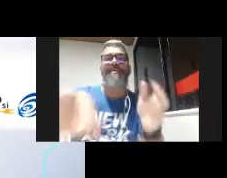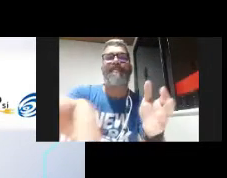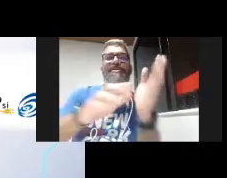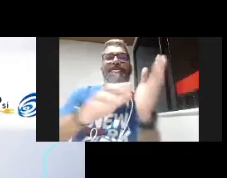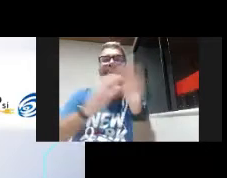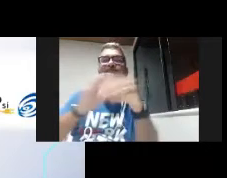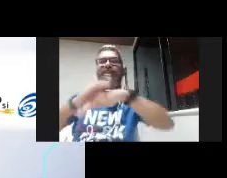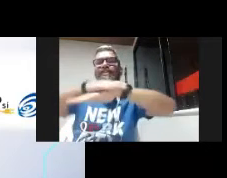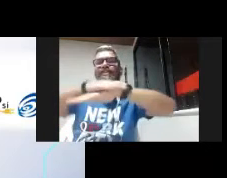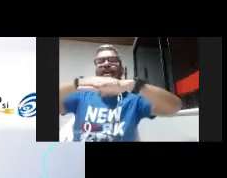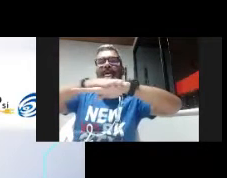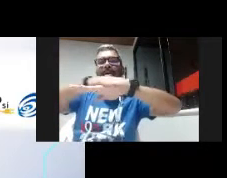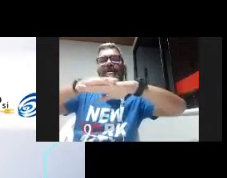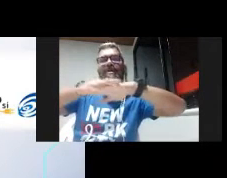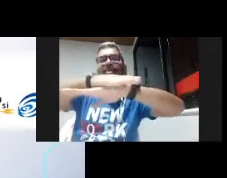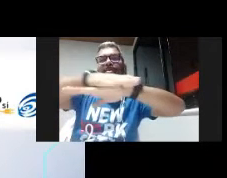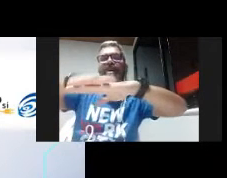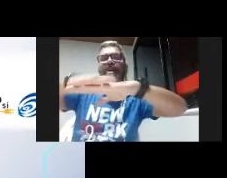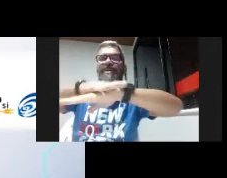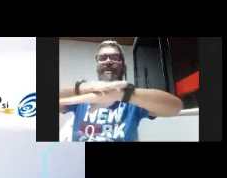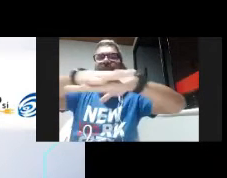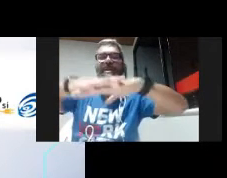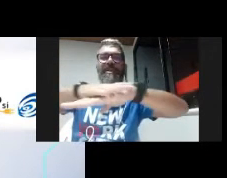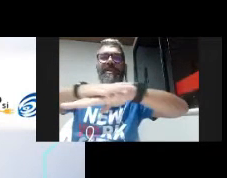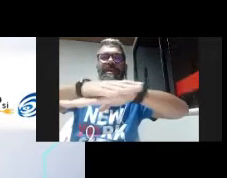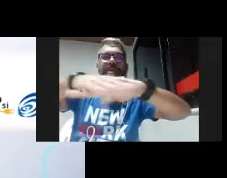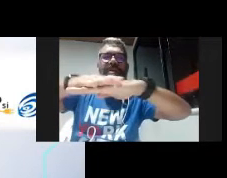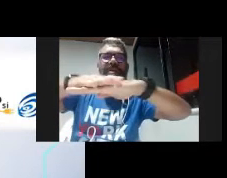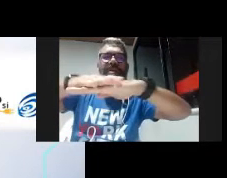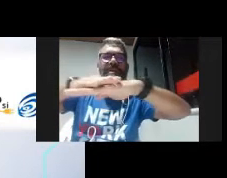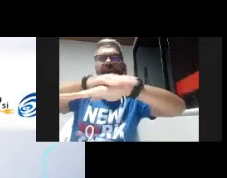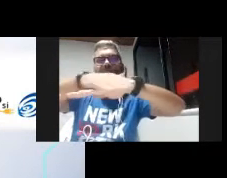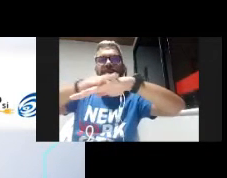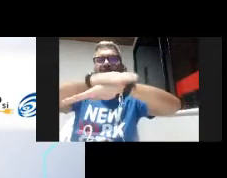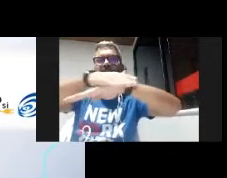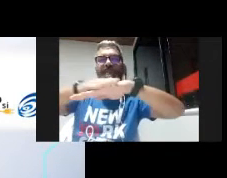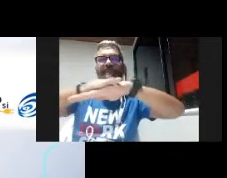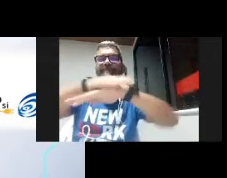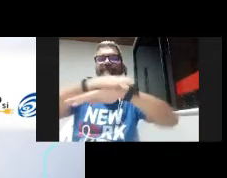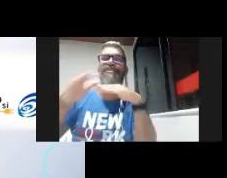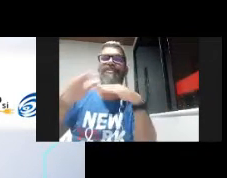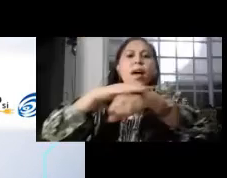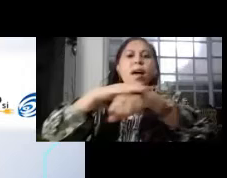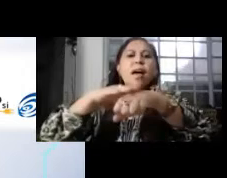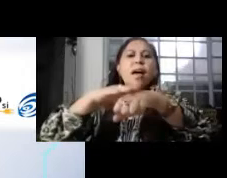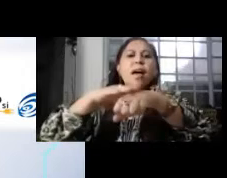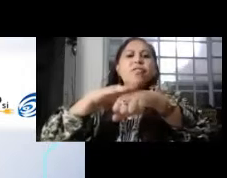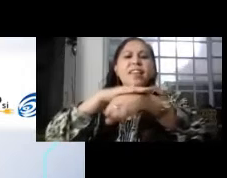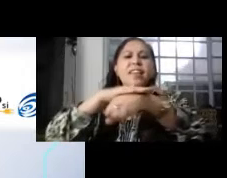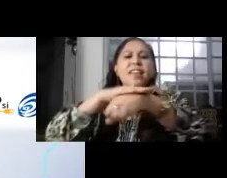Esse posicionamento, professora, no caso aqui, ao redor da mão, que teve uma Assim situação,